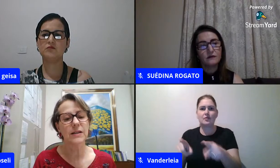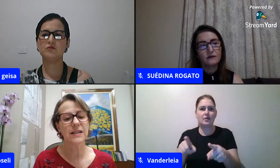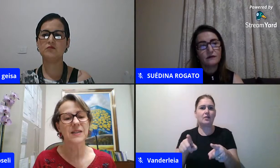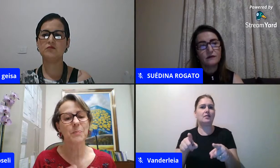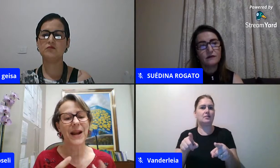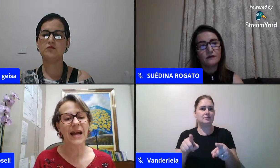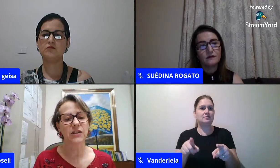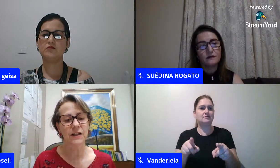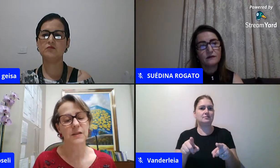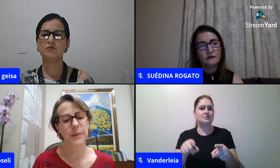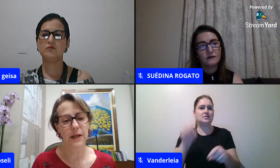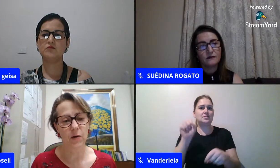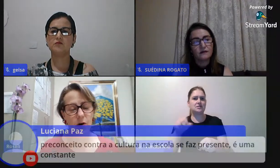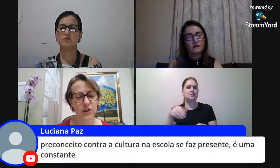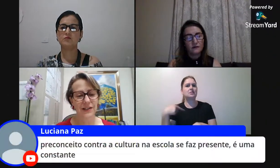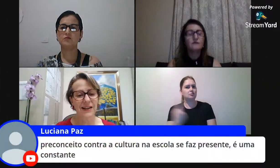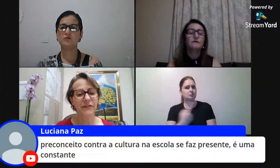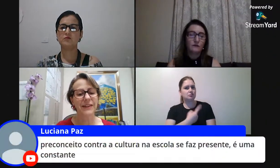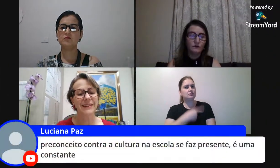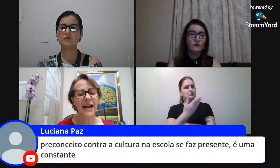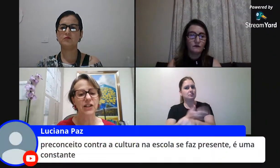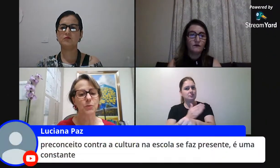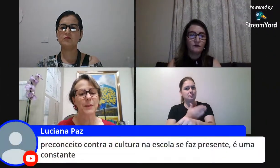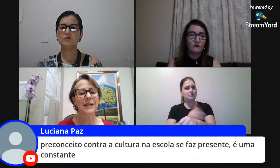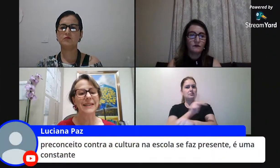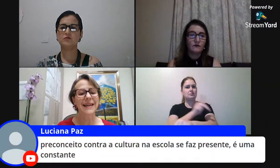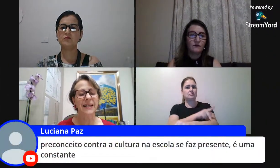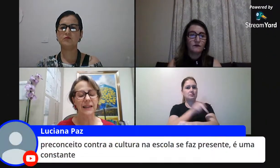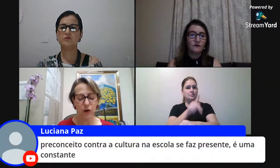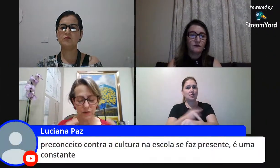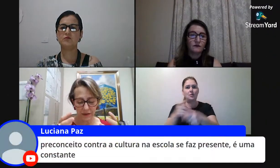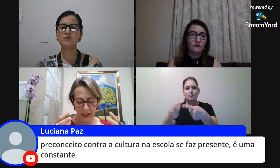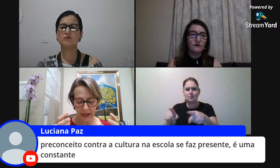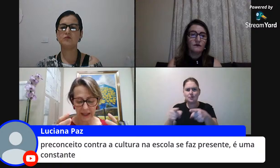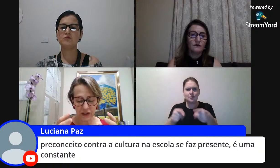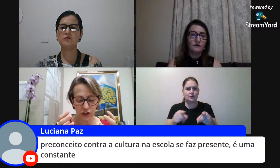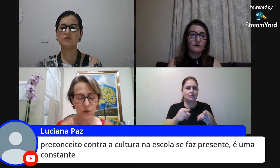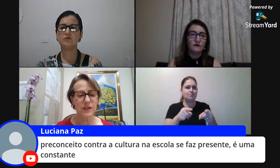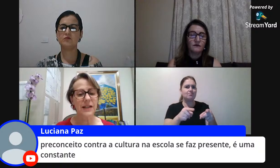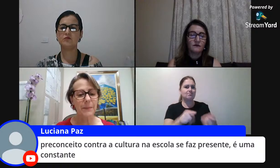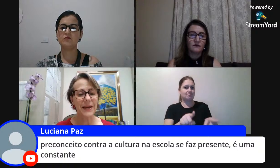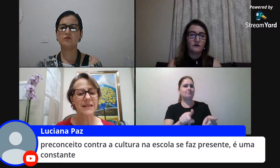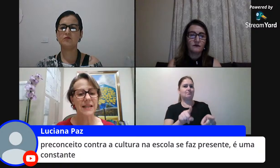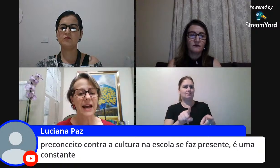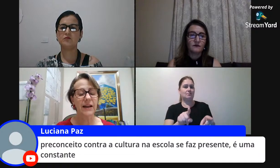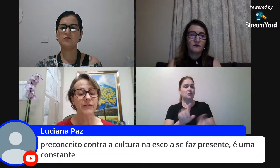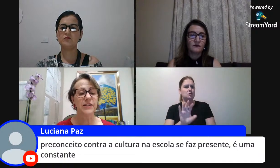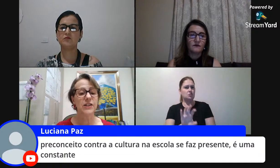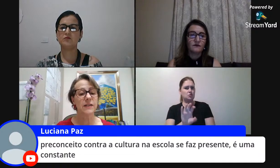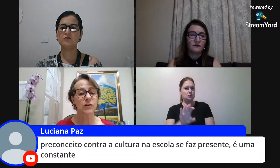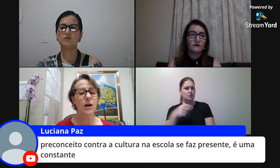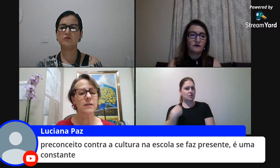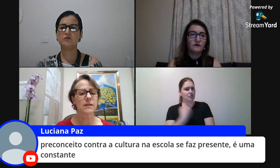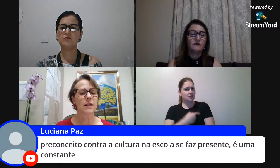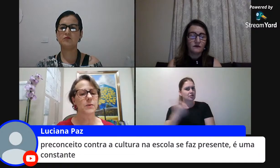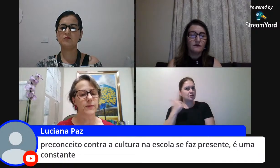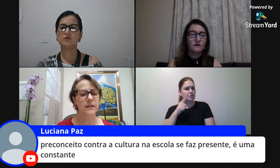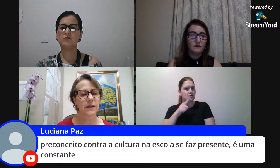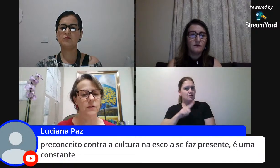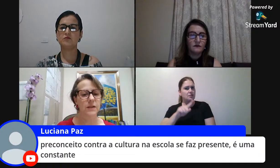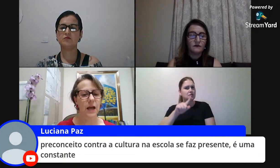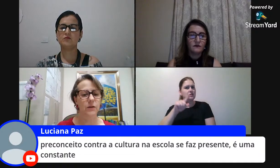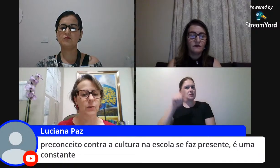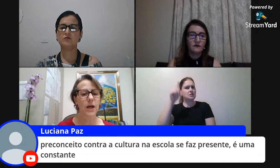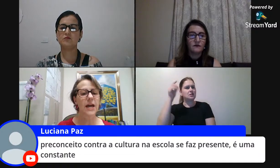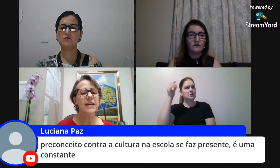essas nossas práticas pedagógicas afetar de uma maneira que com que a gente consiga pensar e refletir se nós estamos